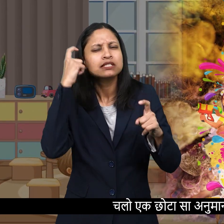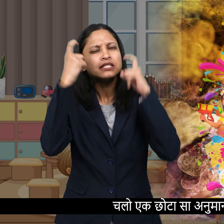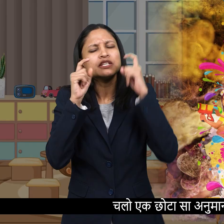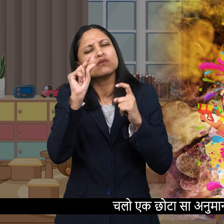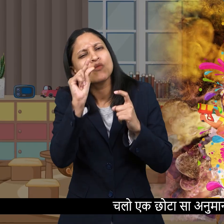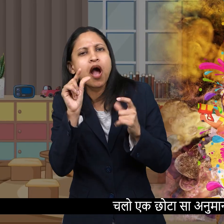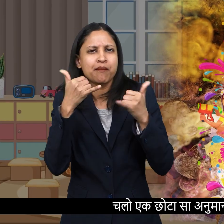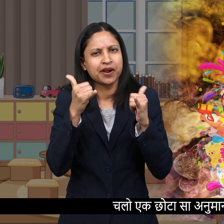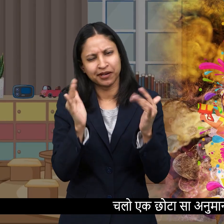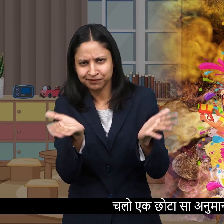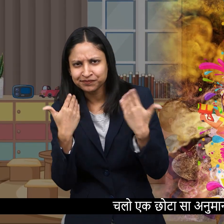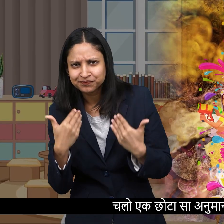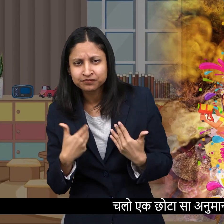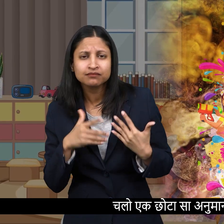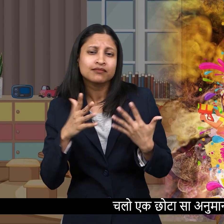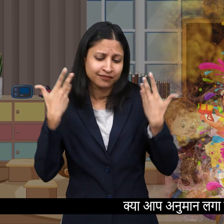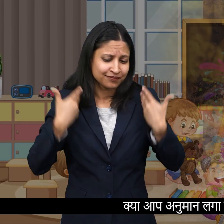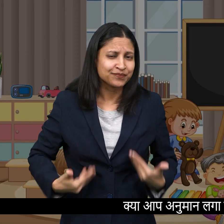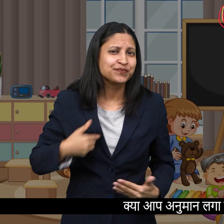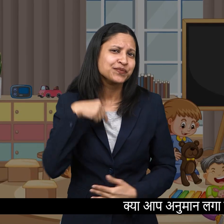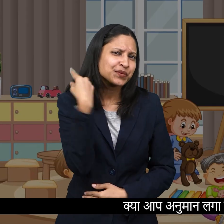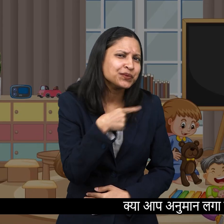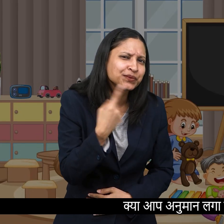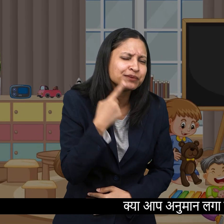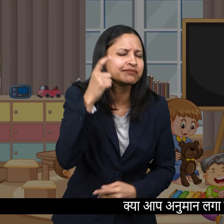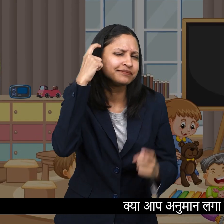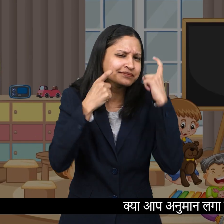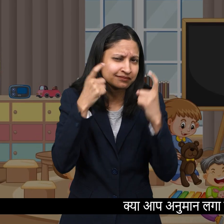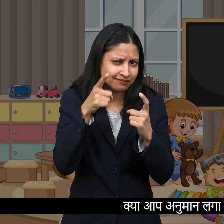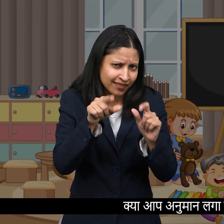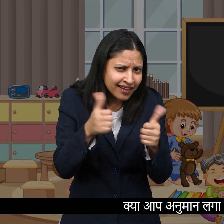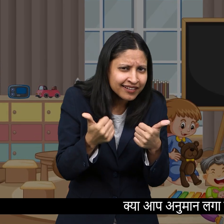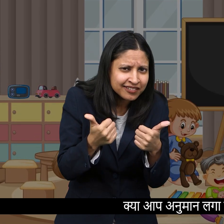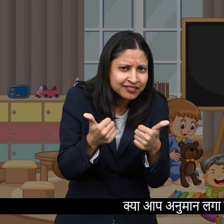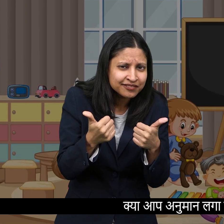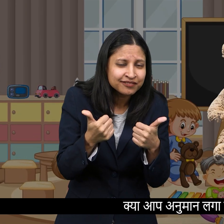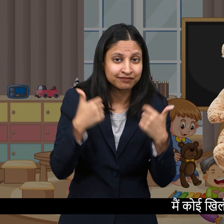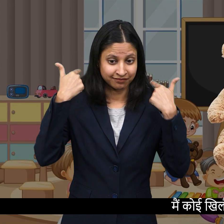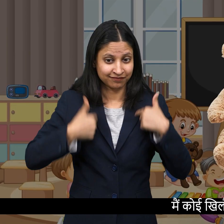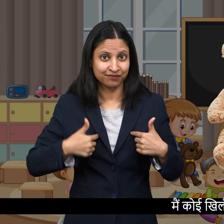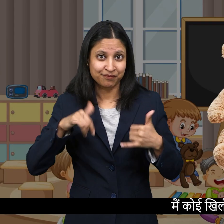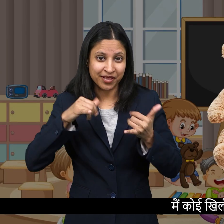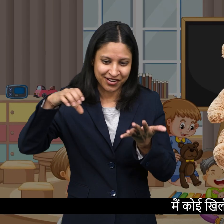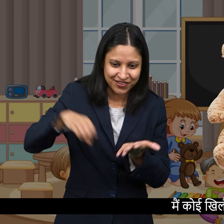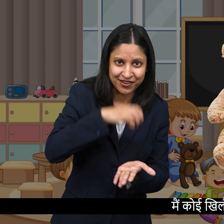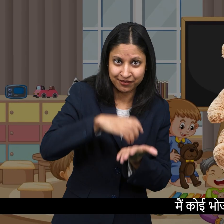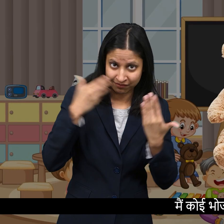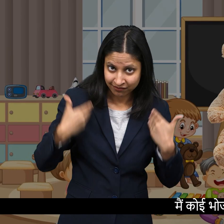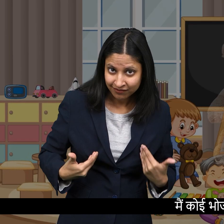खेल खेलते हैं। क्या आप अनुमान लगा सकते हैं कि मैं कौन हूँ? मैं कोई खिलौना नहीं हूँ, मैं कोई